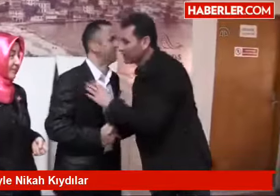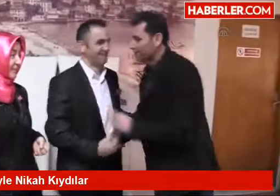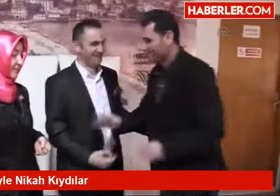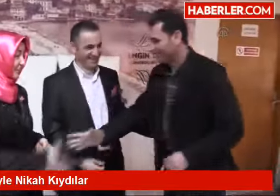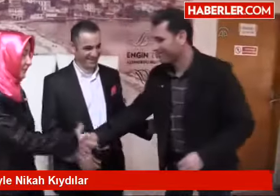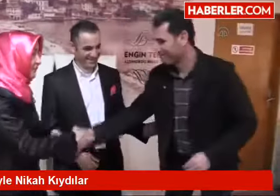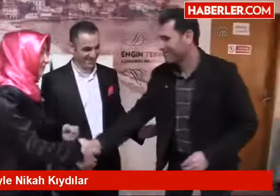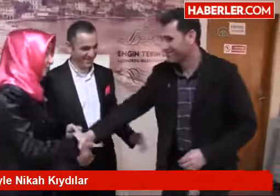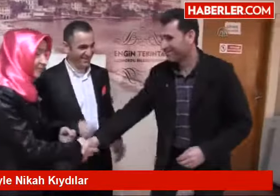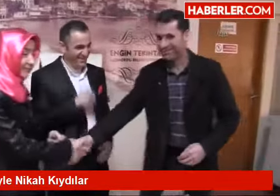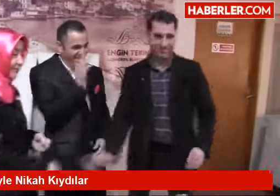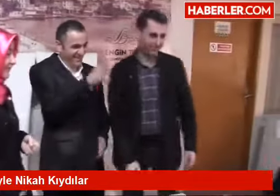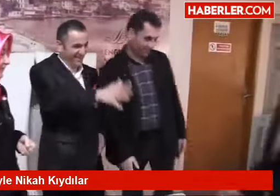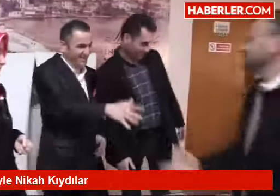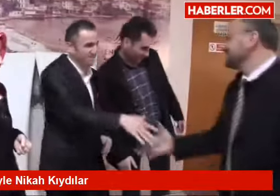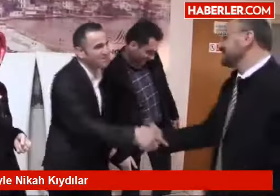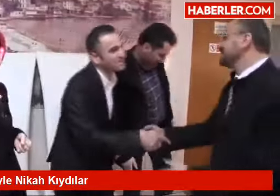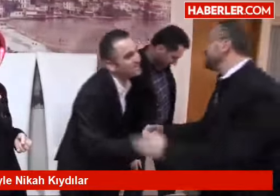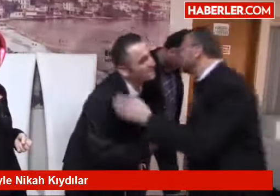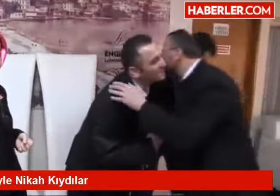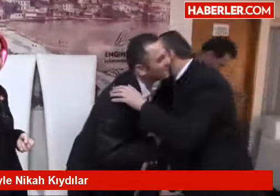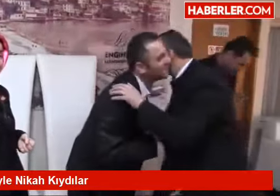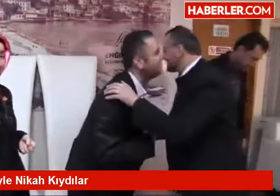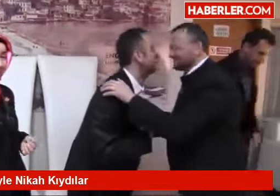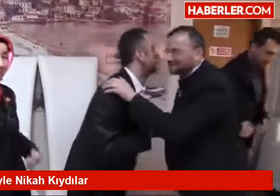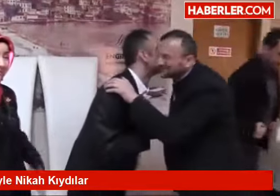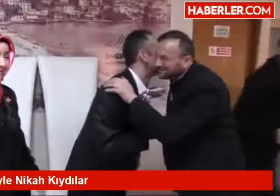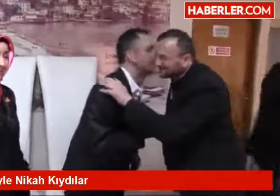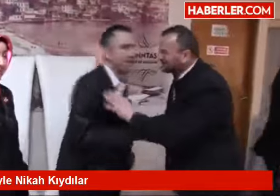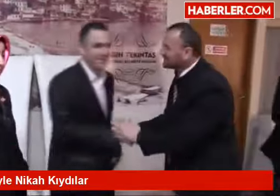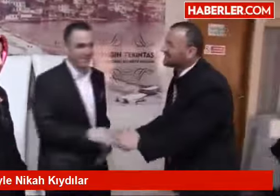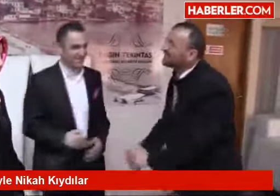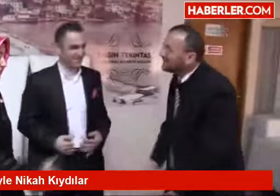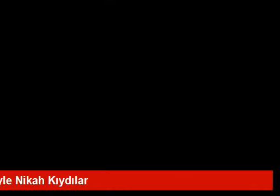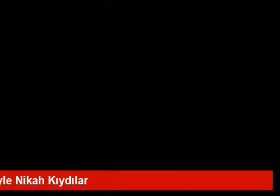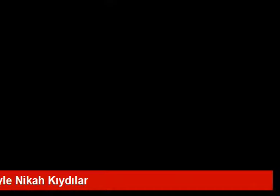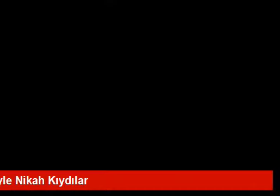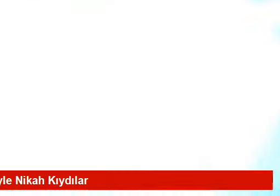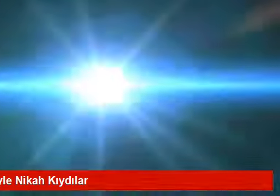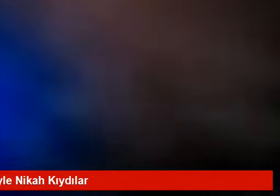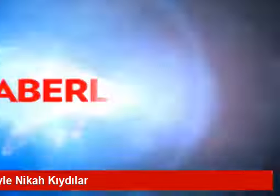Çiğdem sen de hafızı söyledin. Hadi şimdi. Hadi şimdi.